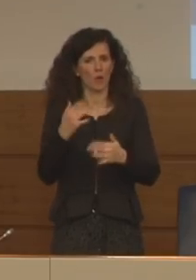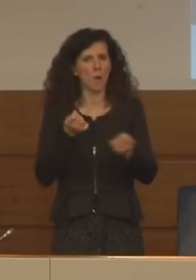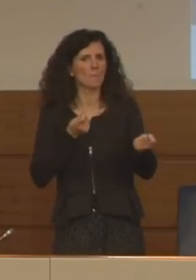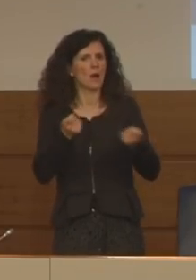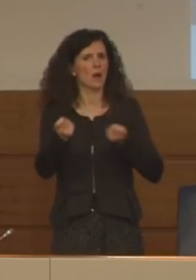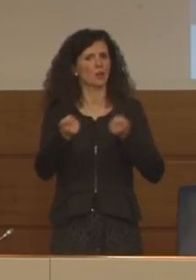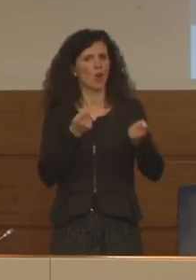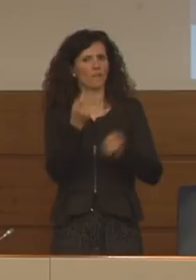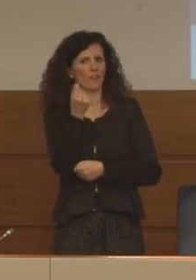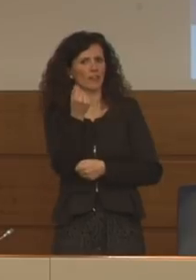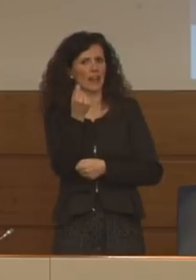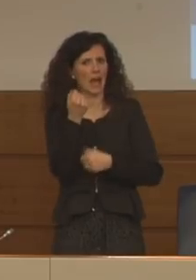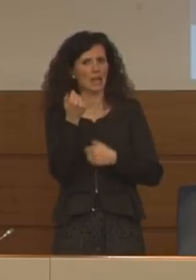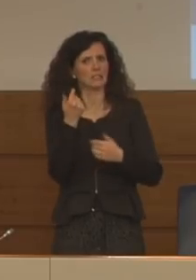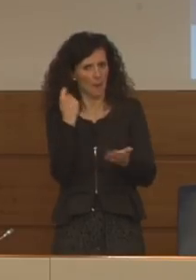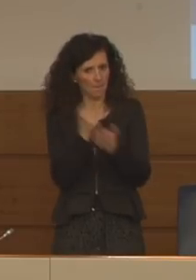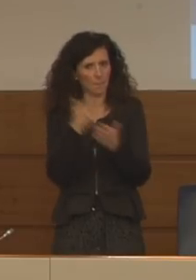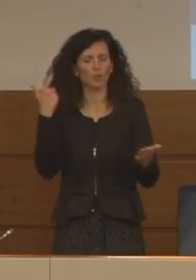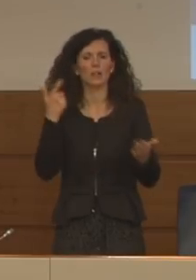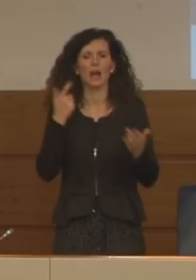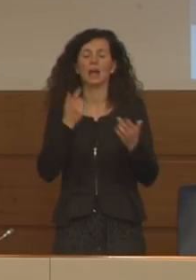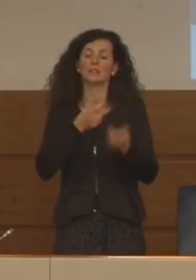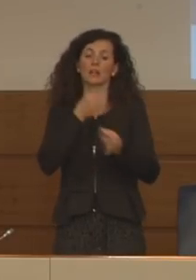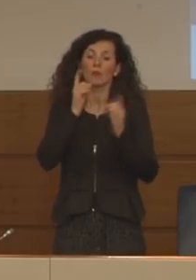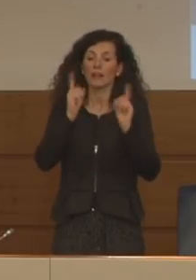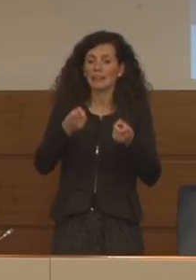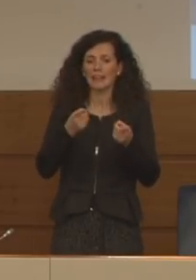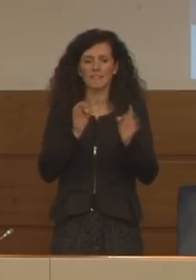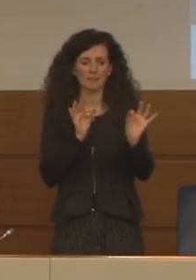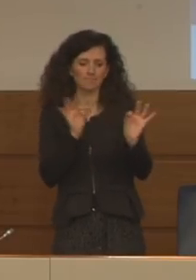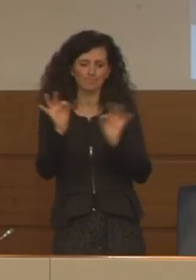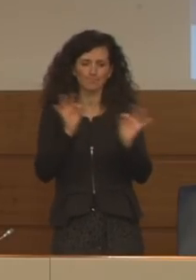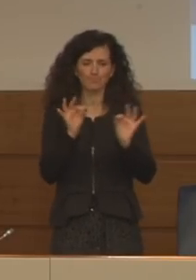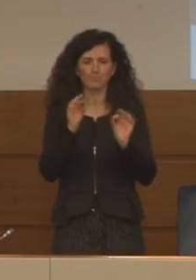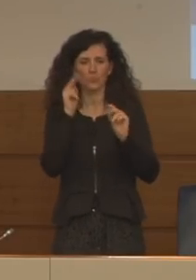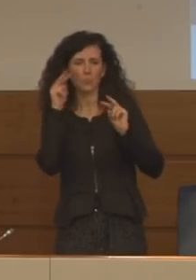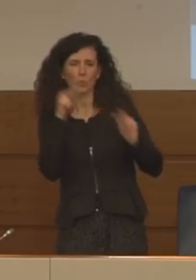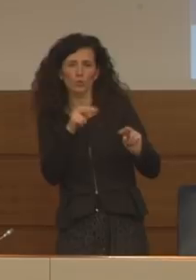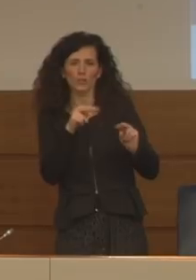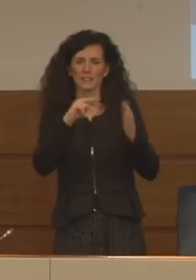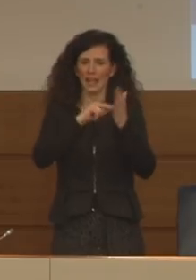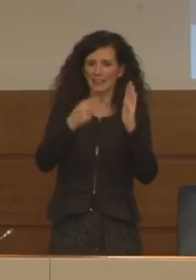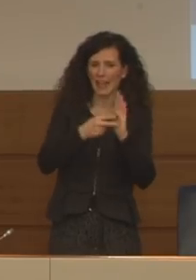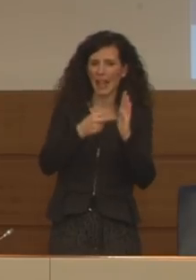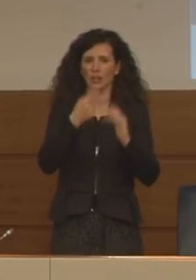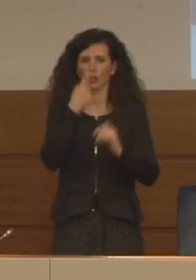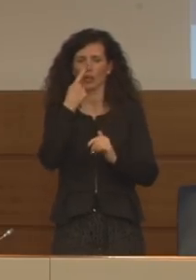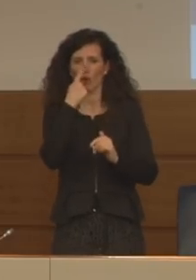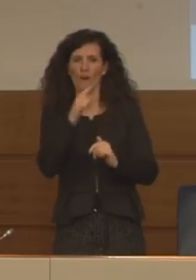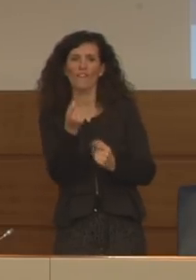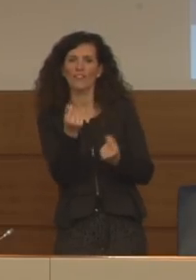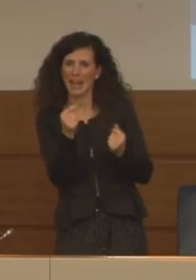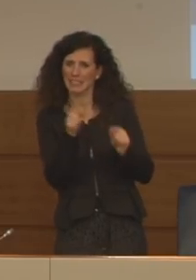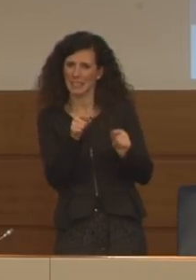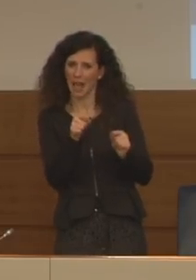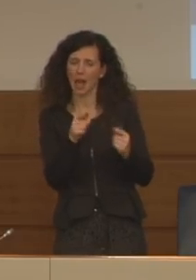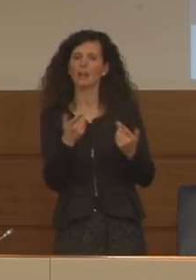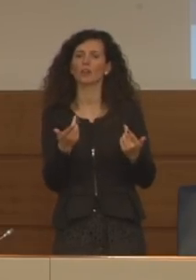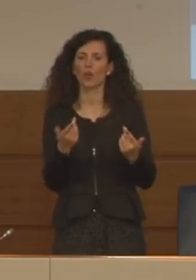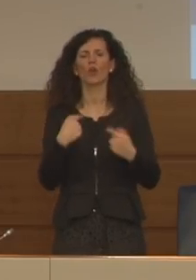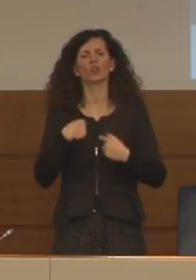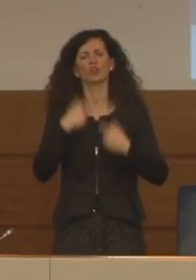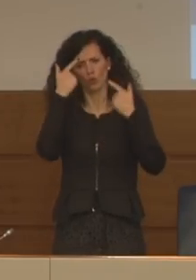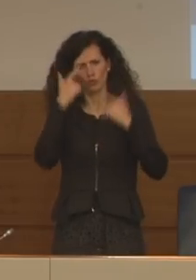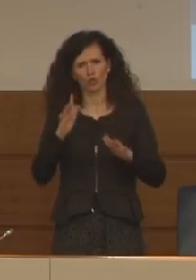da sistemare relazioni tecniche quant'altro quindi io sono sicuro e so che il decreto